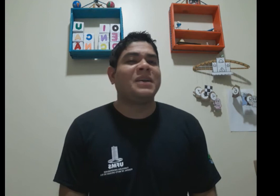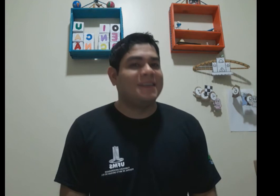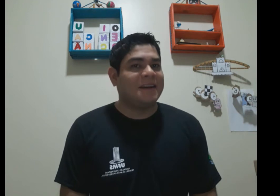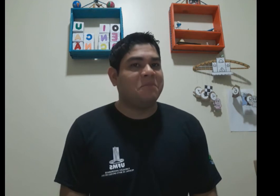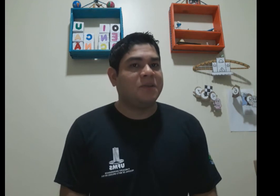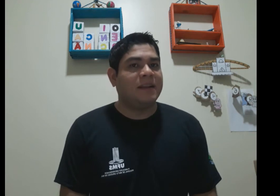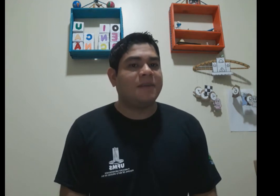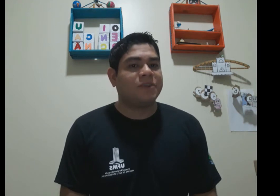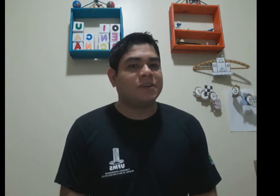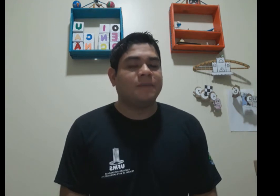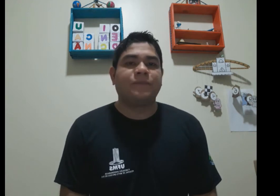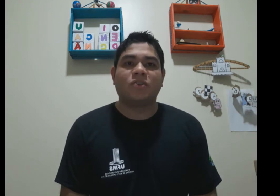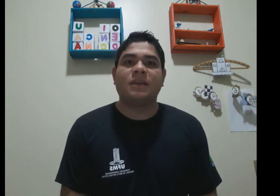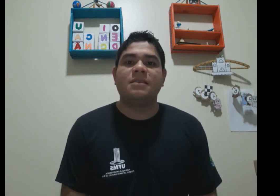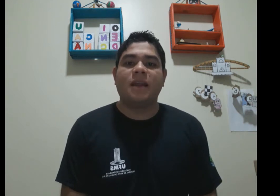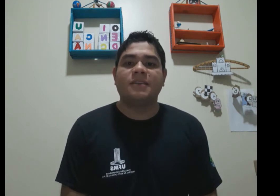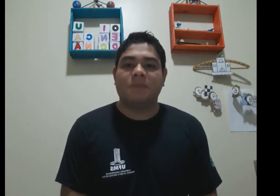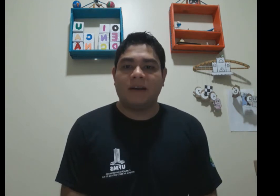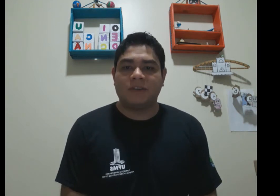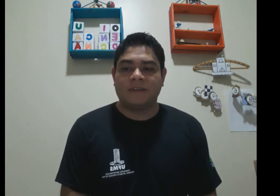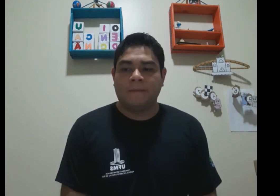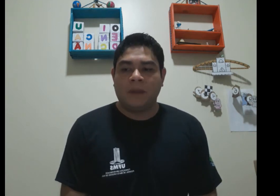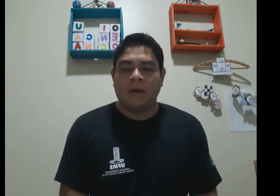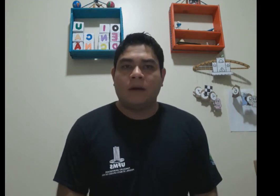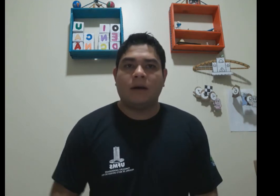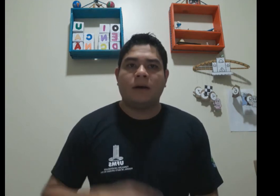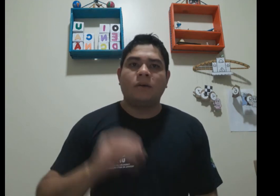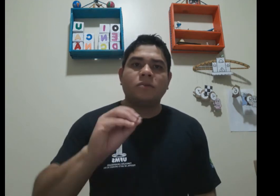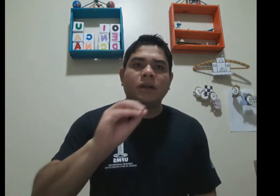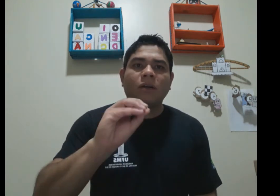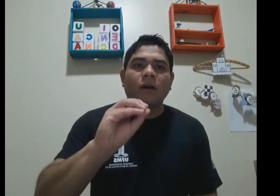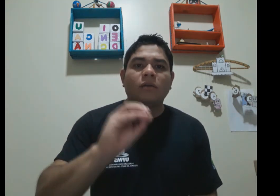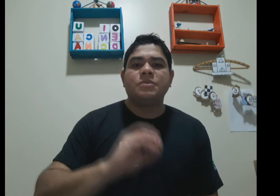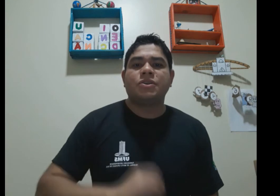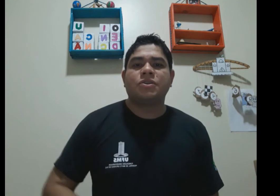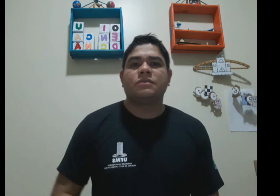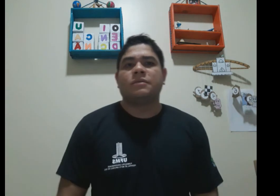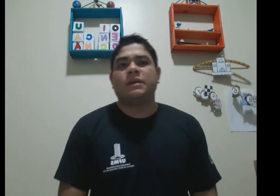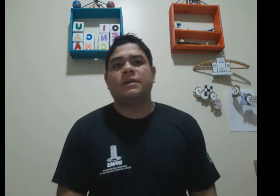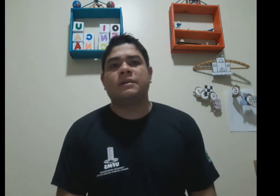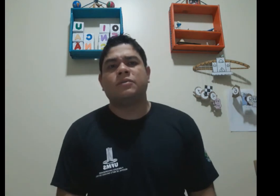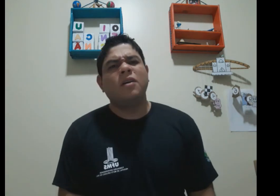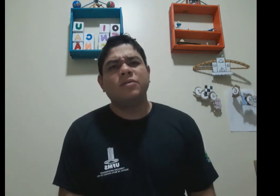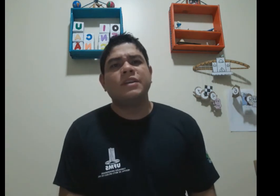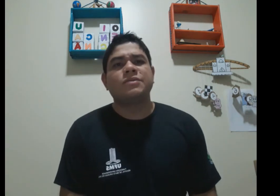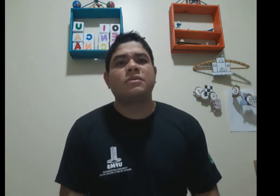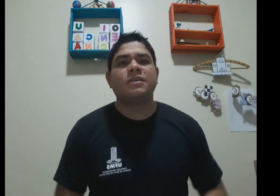Esse capítulo ele é curtinho, só tem 3 páginas. A autora coloca o objetivo, logo no início do texto,